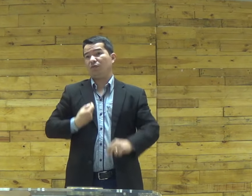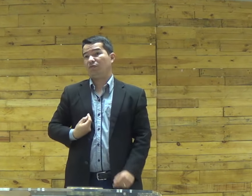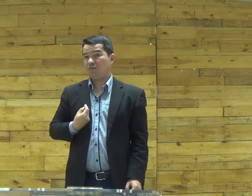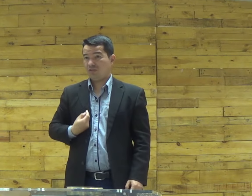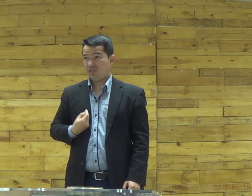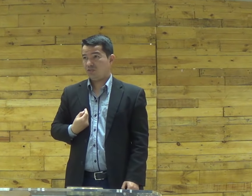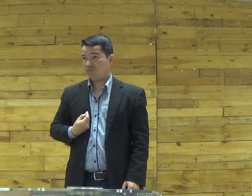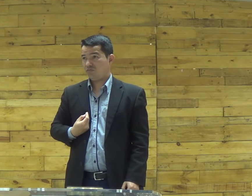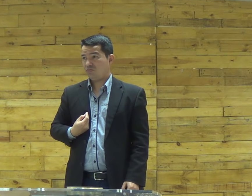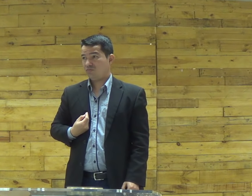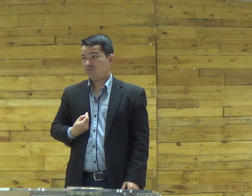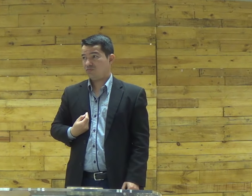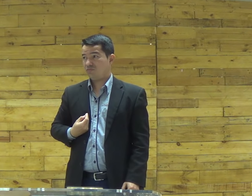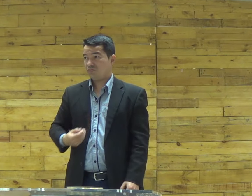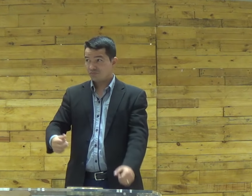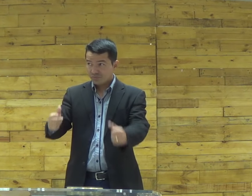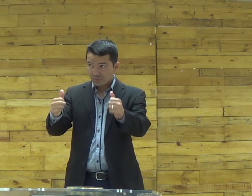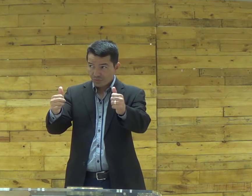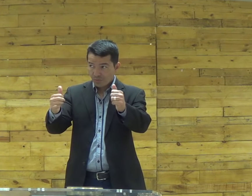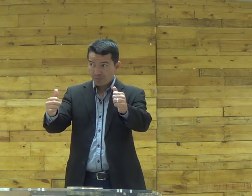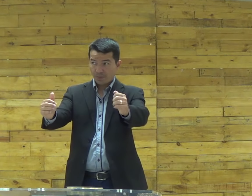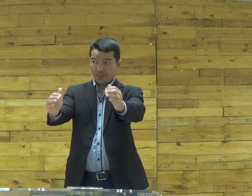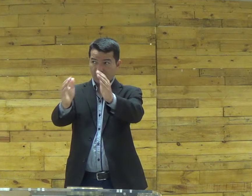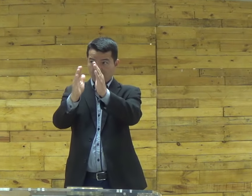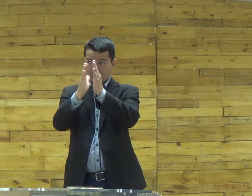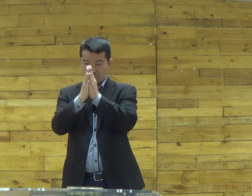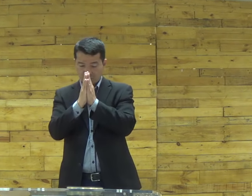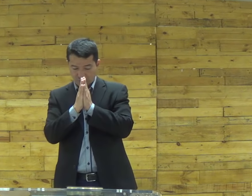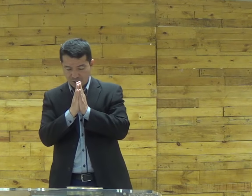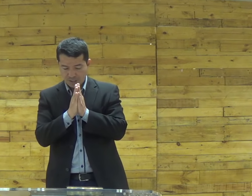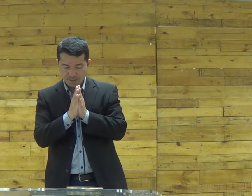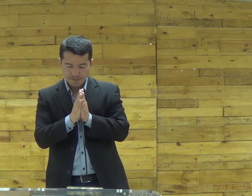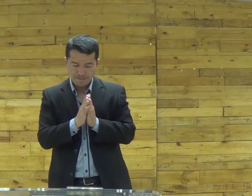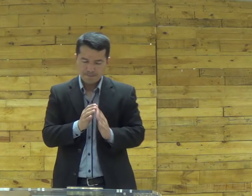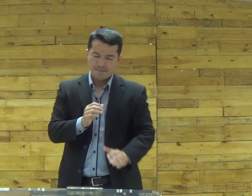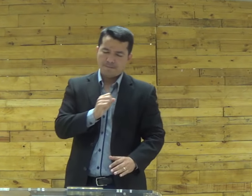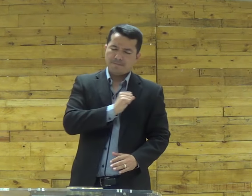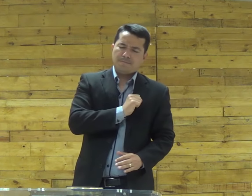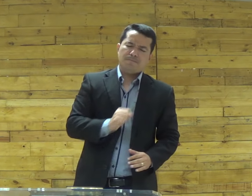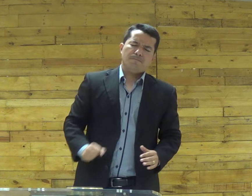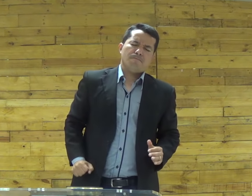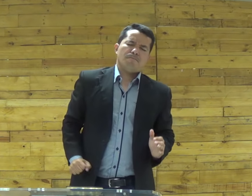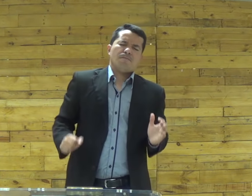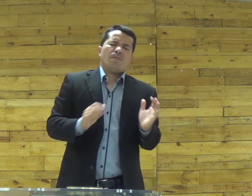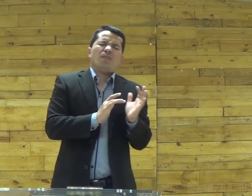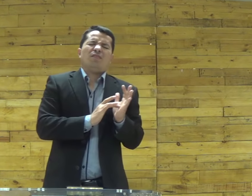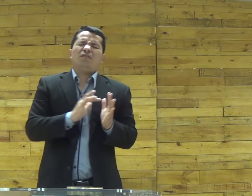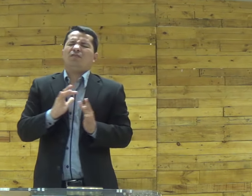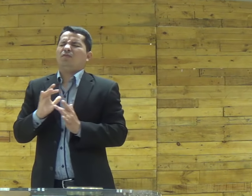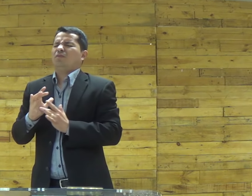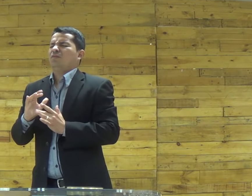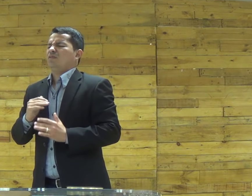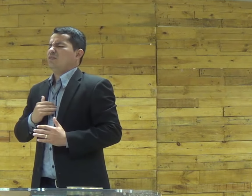Deus tem coisas maravilhosas para sua vida. Tudo bem? Vamos orar. Senhor